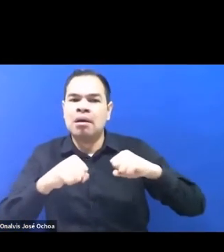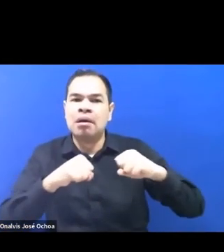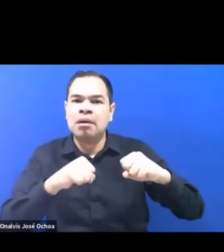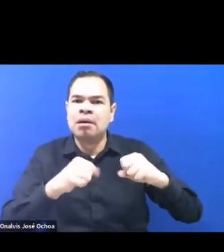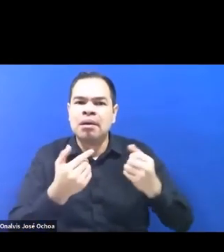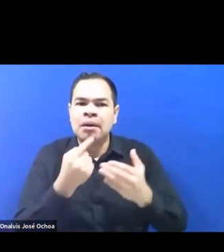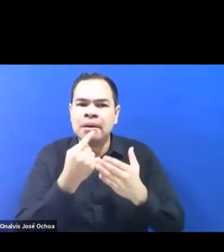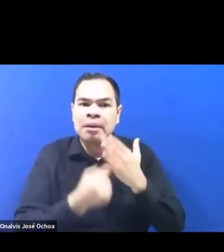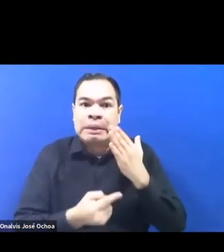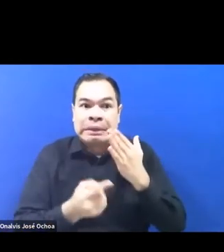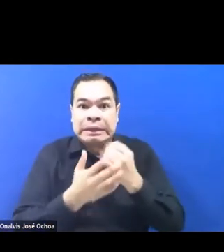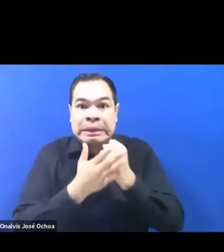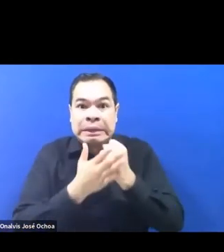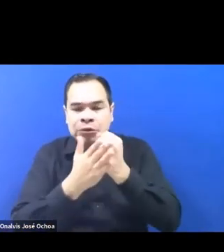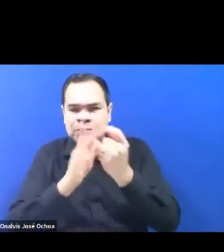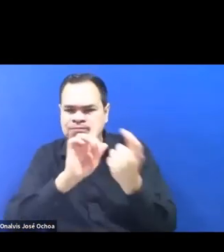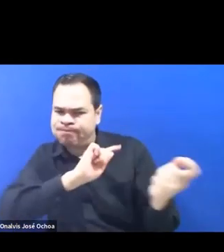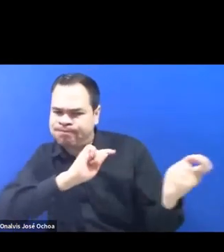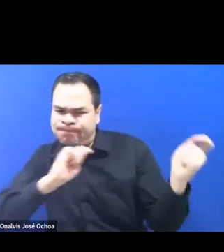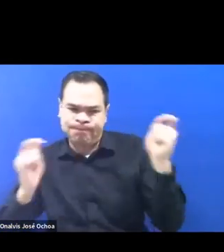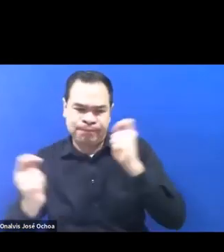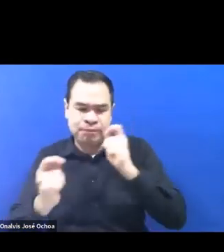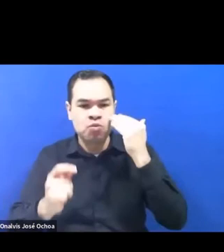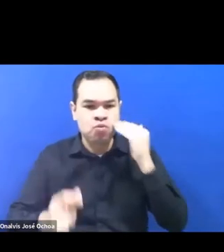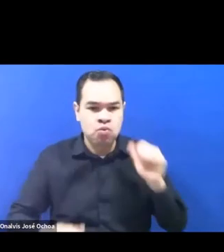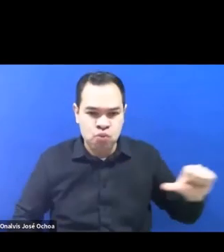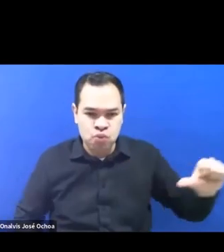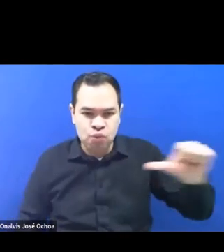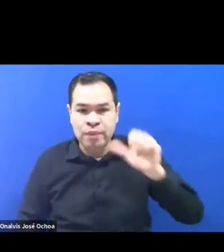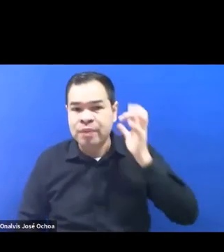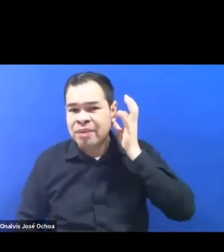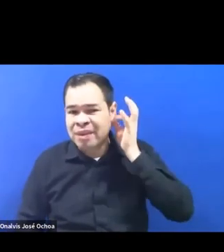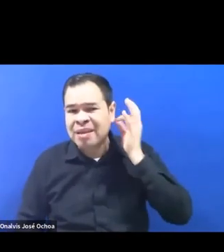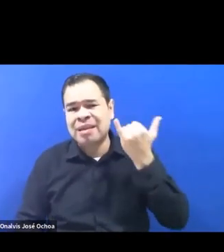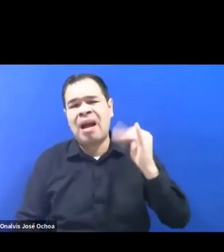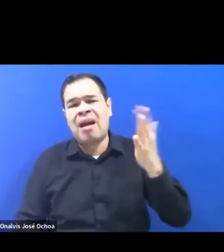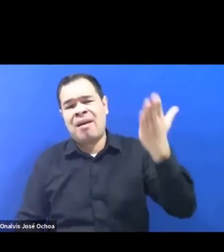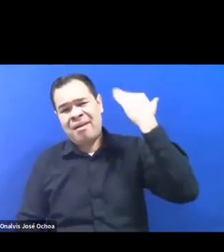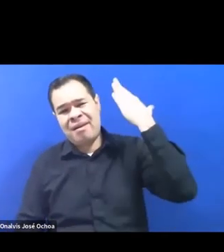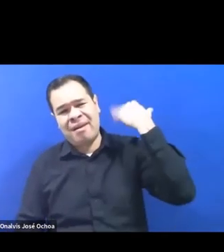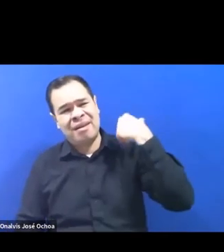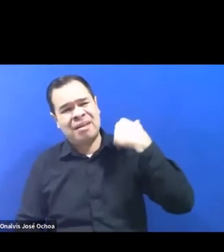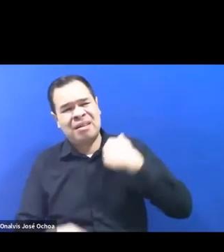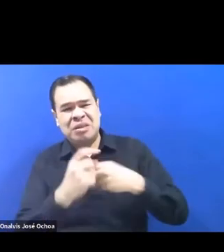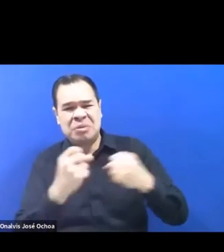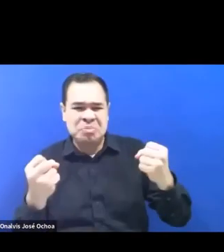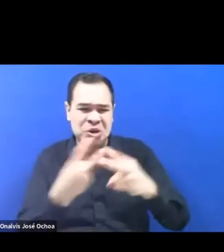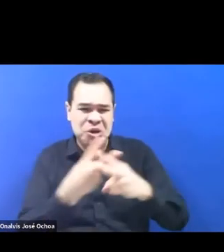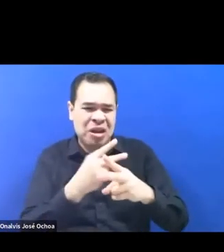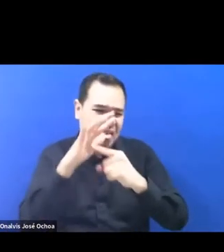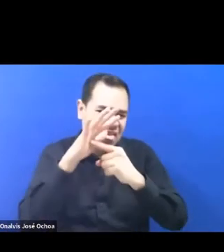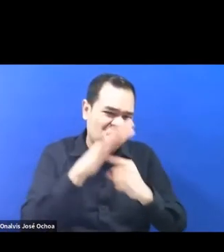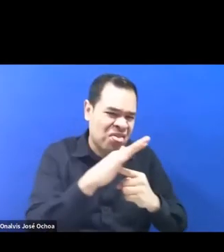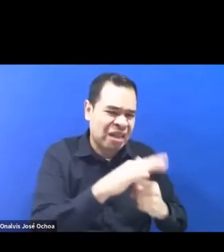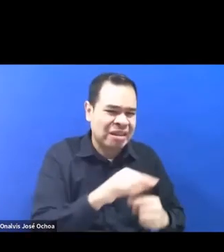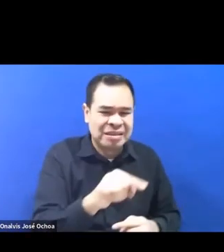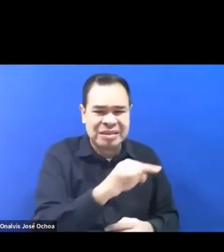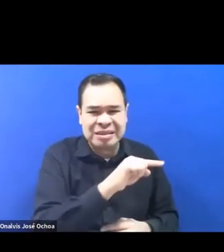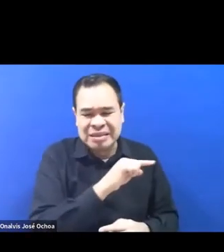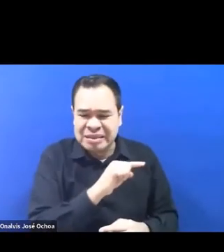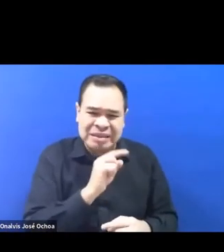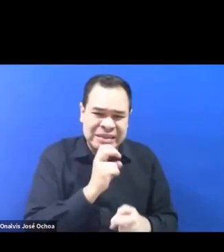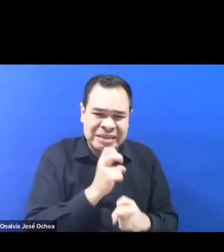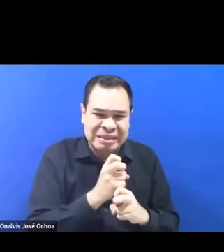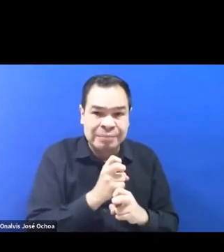todo transformadora para las mujeres y para las niñas que han sido víctimas y sobrevivientes de este tipo de delitos